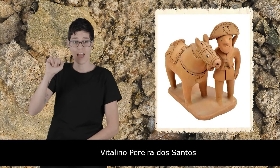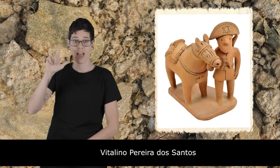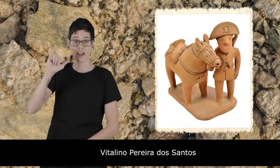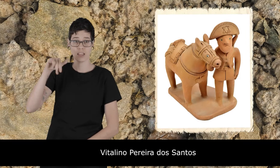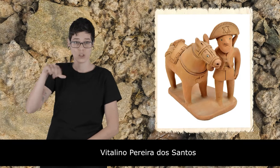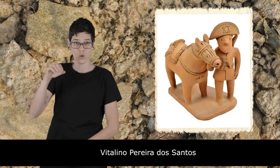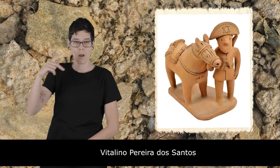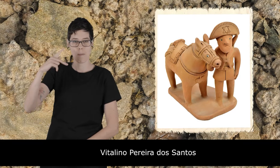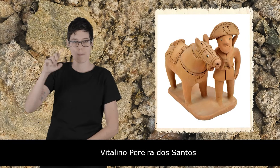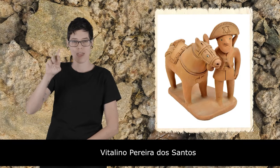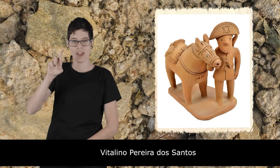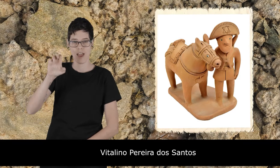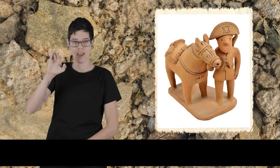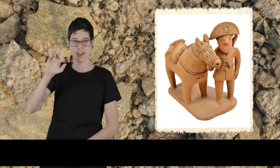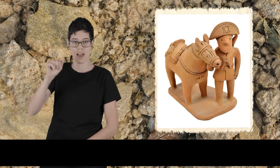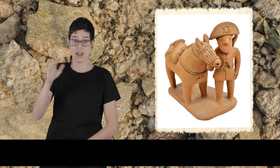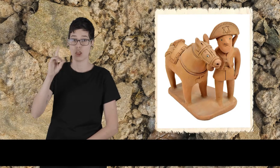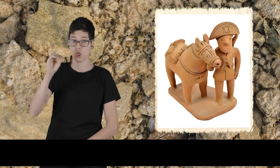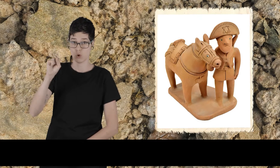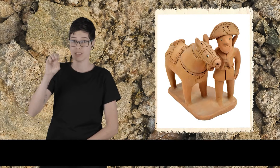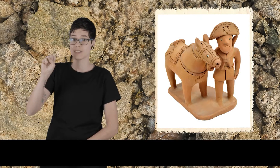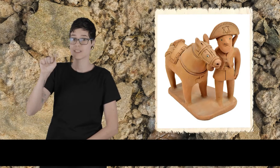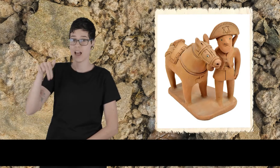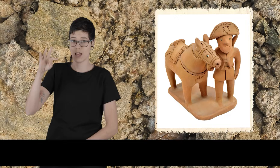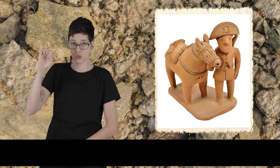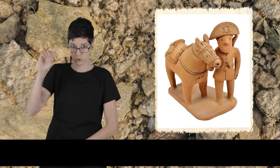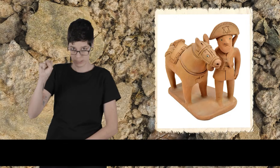Vitalino Pereira dos Santos.